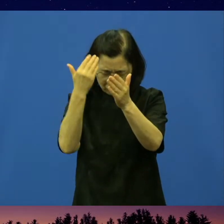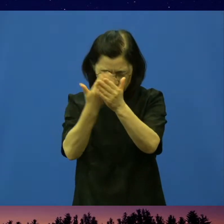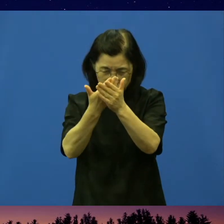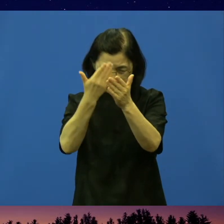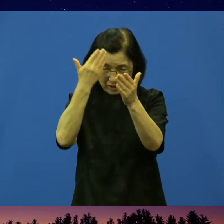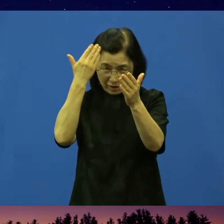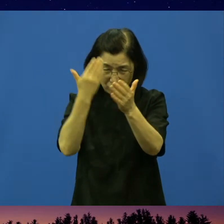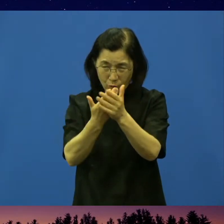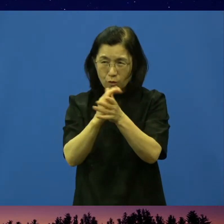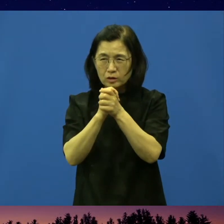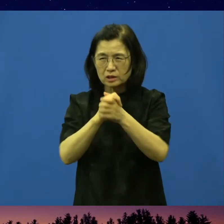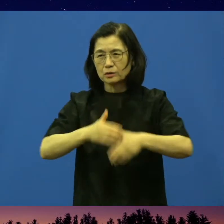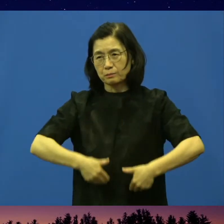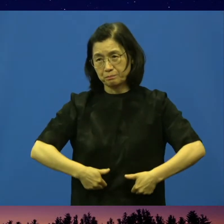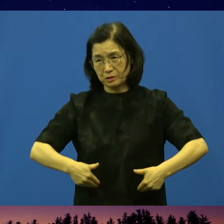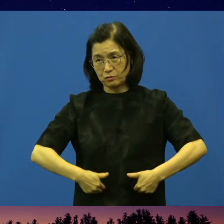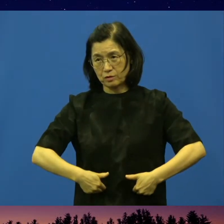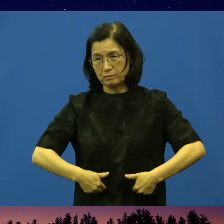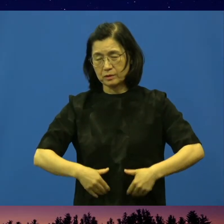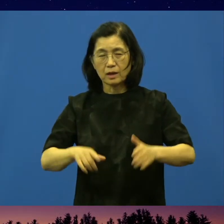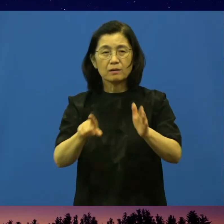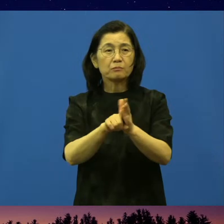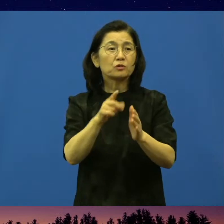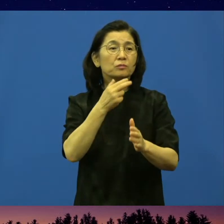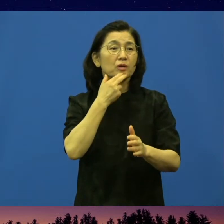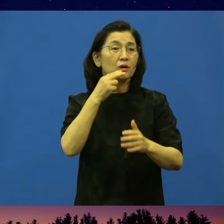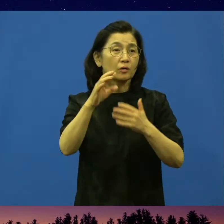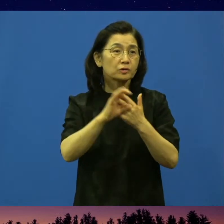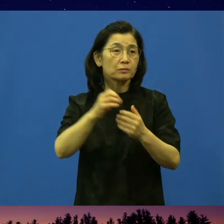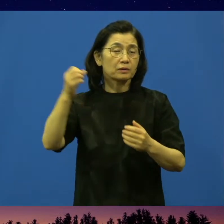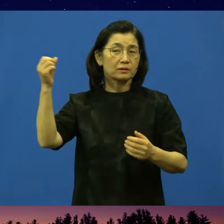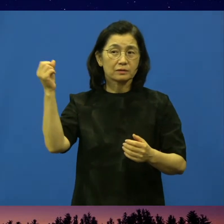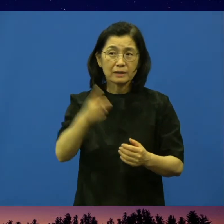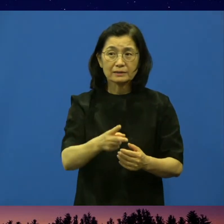믿음이 없으면 과거로 돌아가요. 그 과거는 뭐예요? 불행한 과거예요.